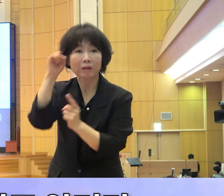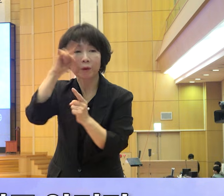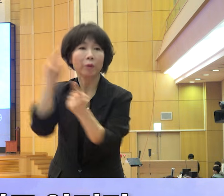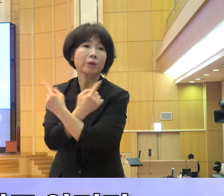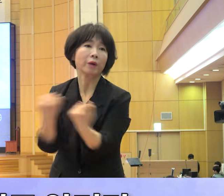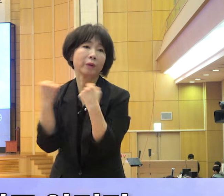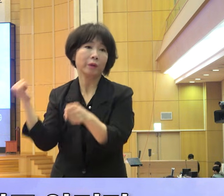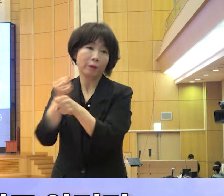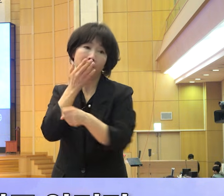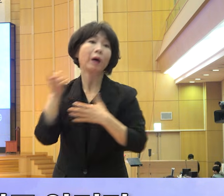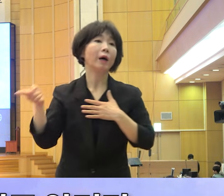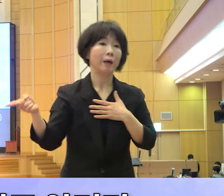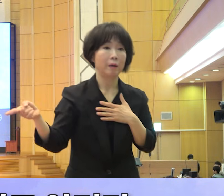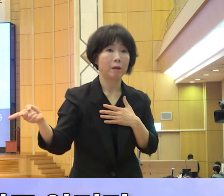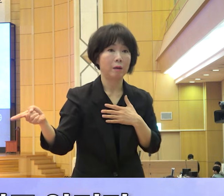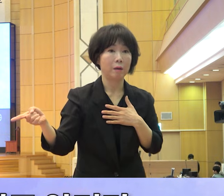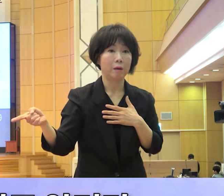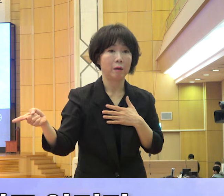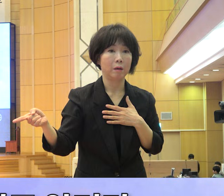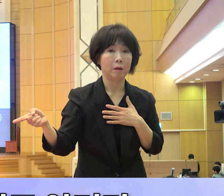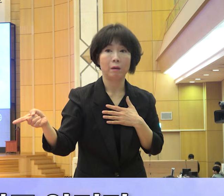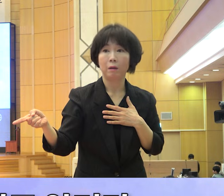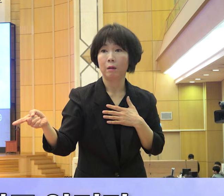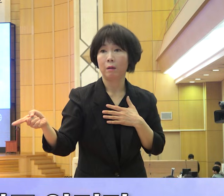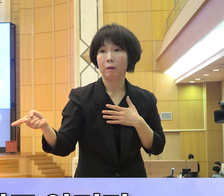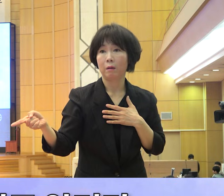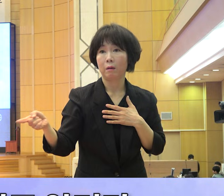주님 말씀대로 내 믿음이 크도다,